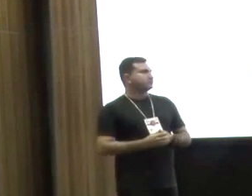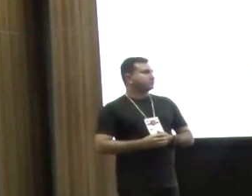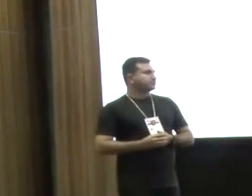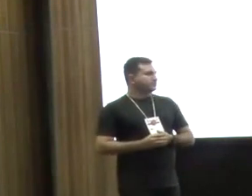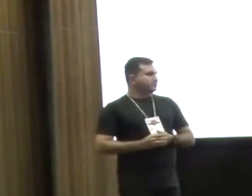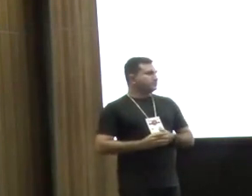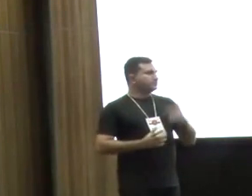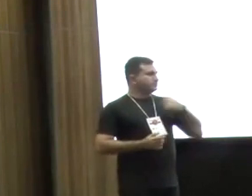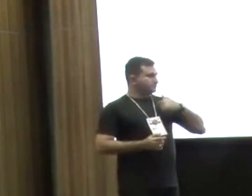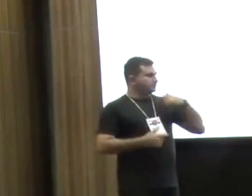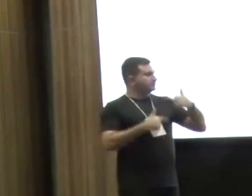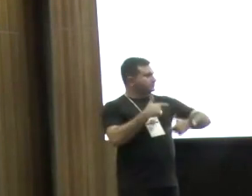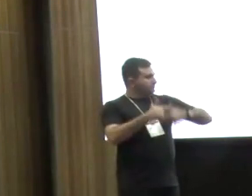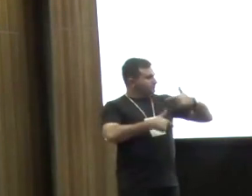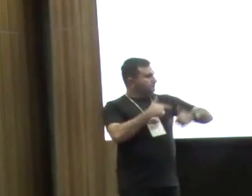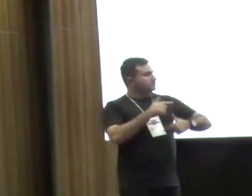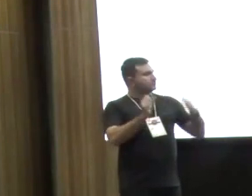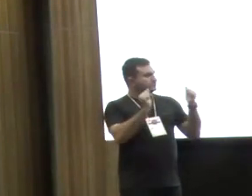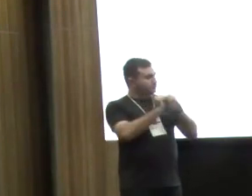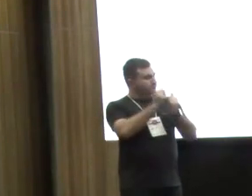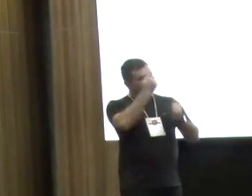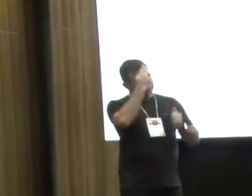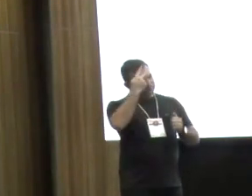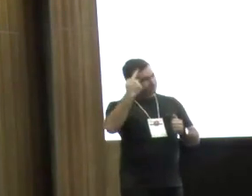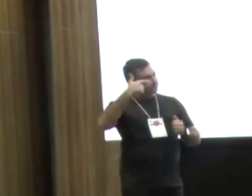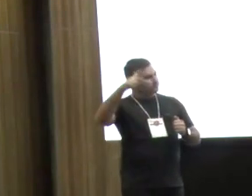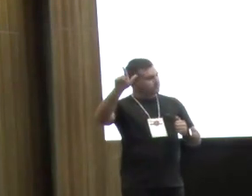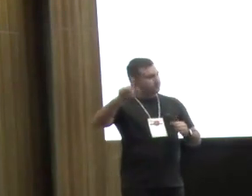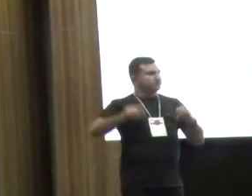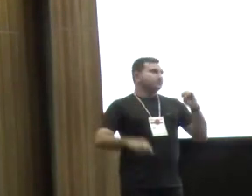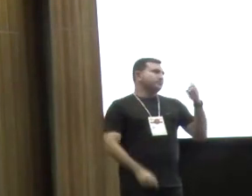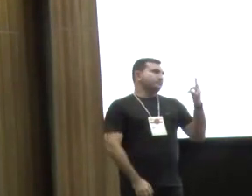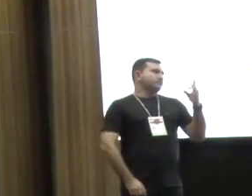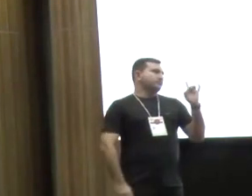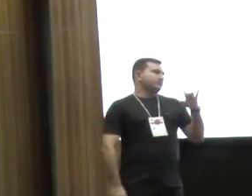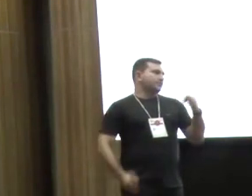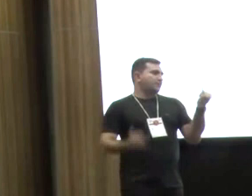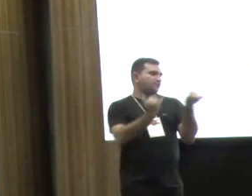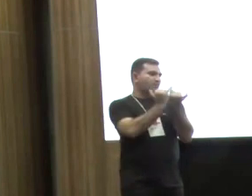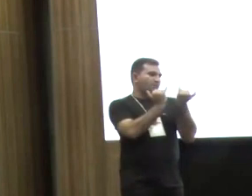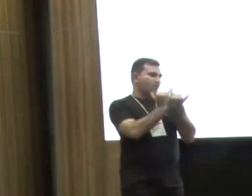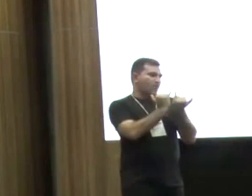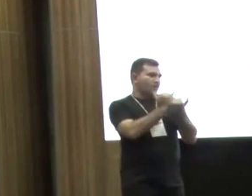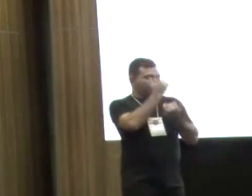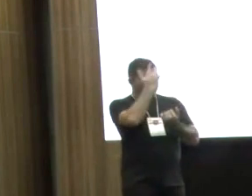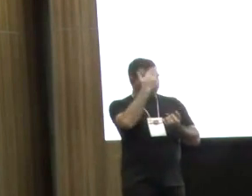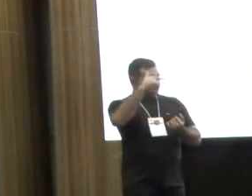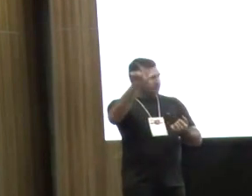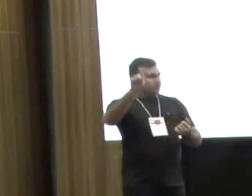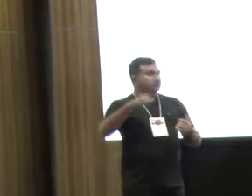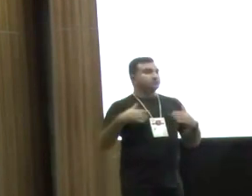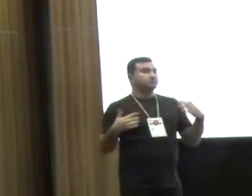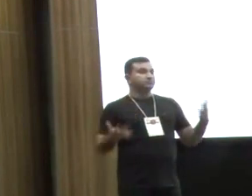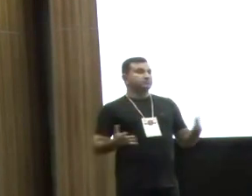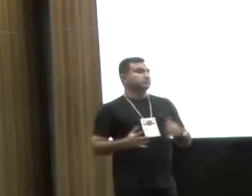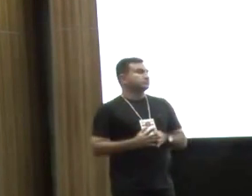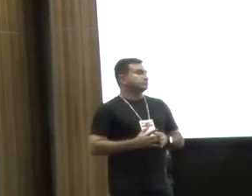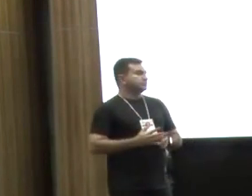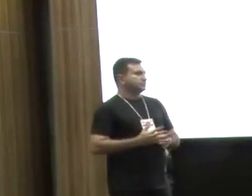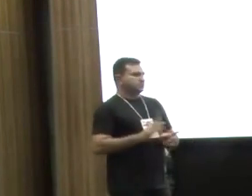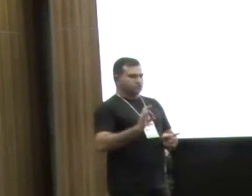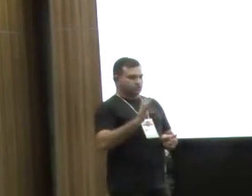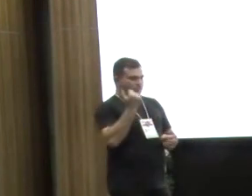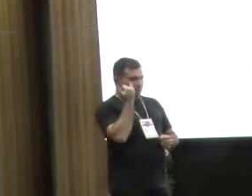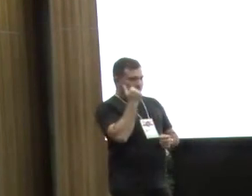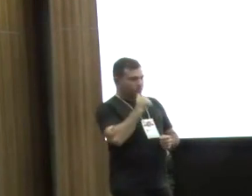Eu trabalho bem com os outros, ou eu só sei fofocar com os outros? E não é só mulher